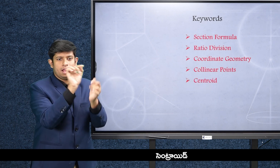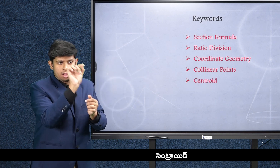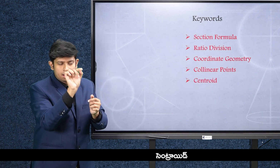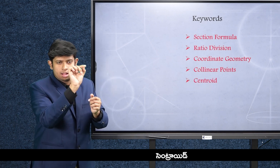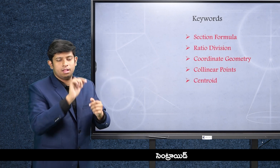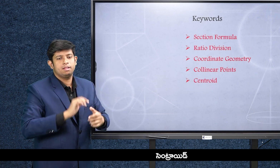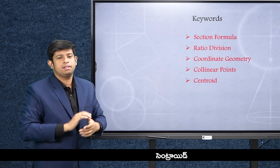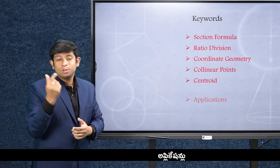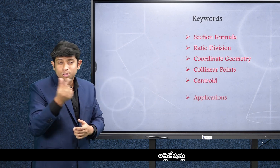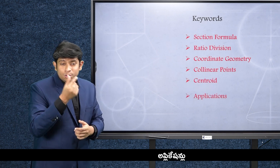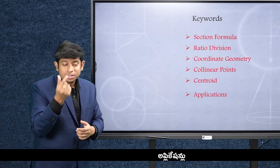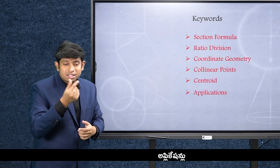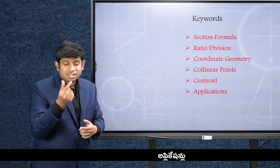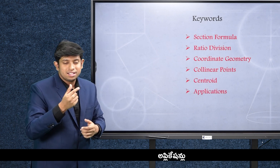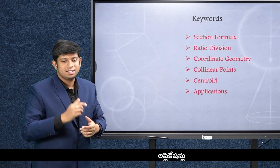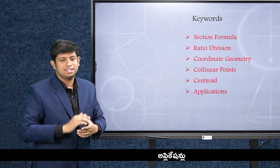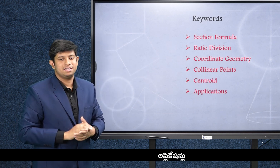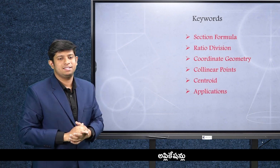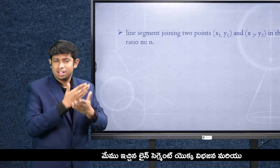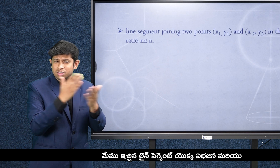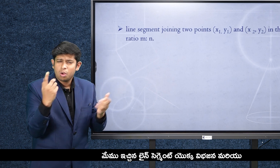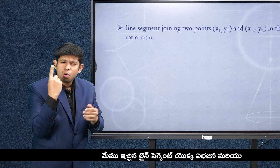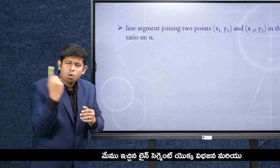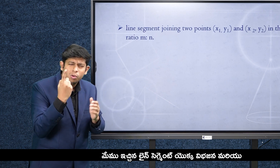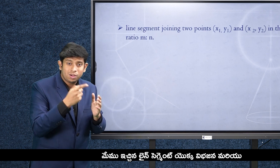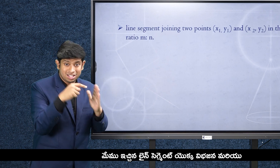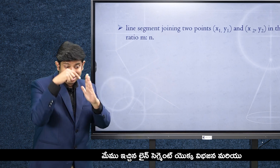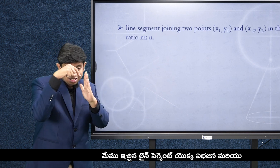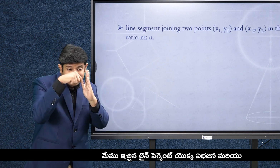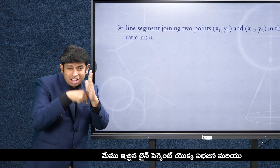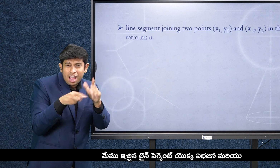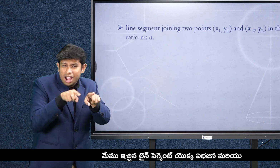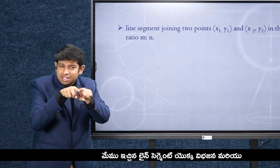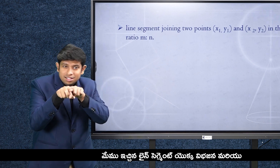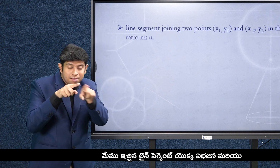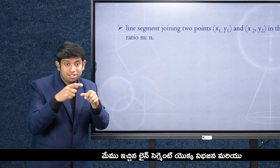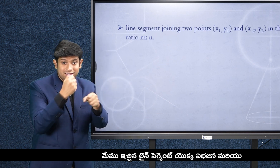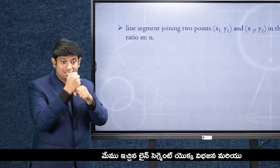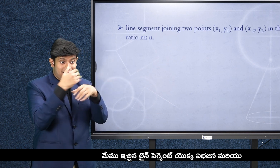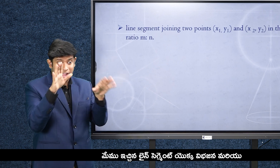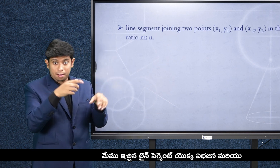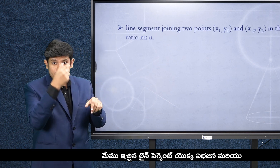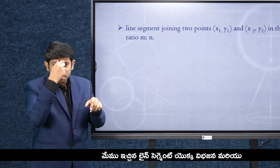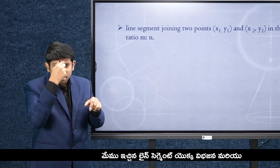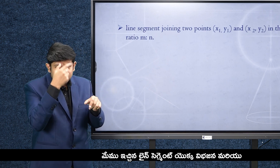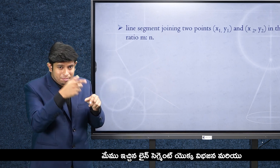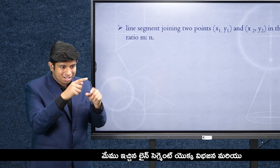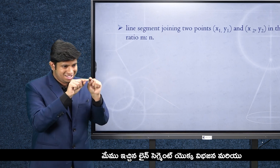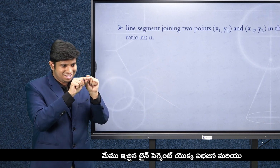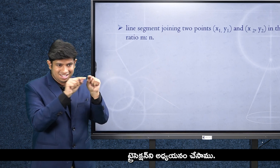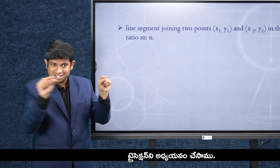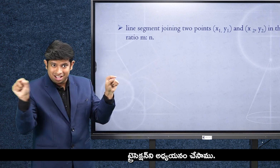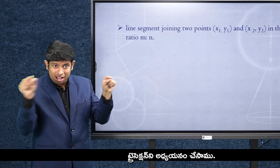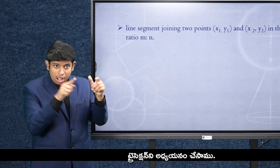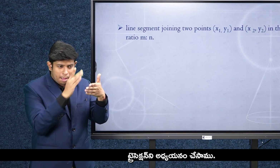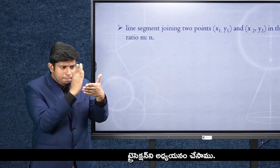సెంట్రాయిడ్ అప్లికేషన్లు మేము ఇచ్చిన లైన్ సెగ్మెంట్ యొక్క విభజన మరియు ట్రై సెక్షన్ ని